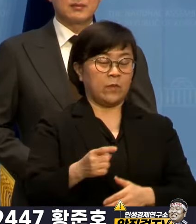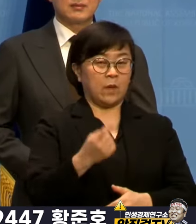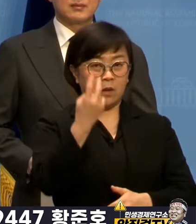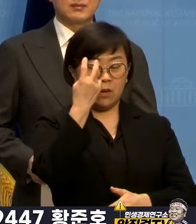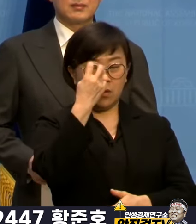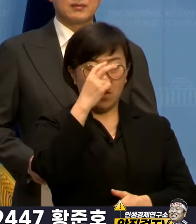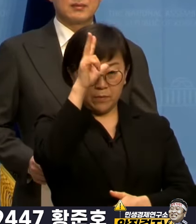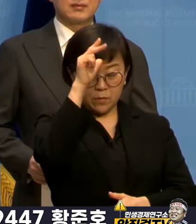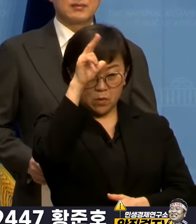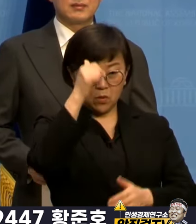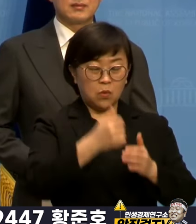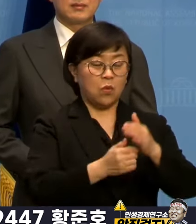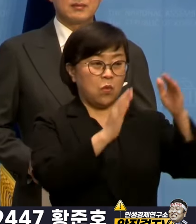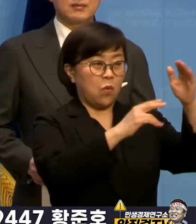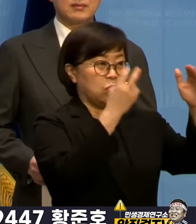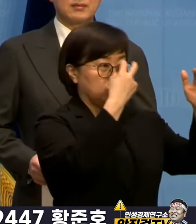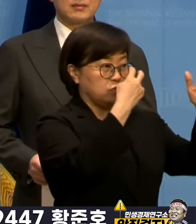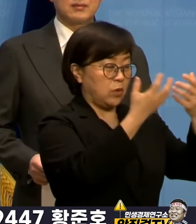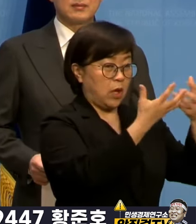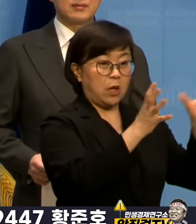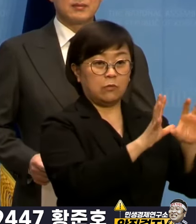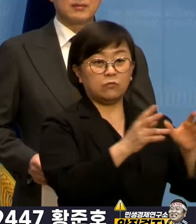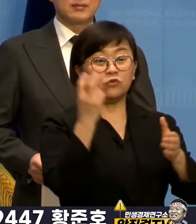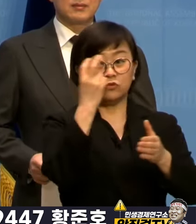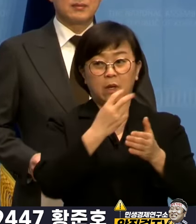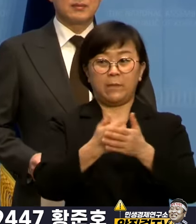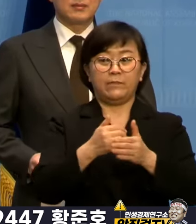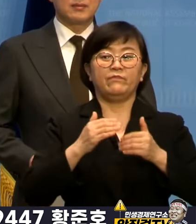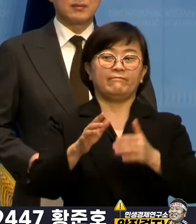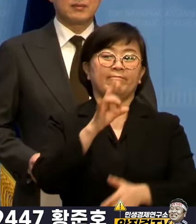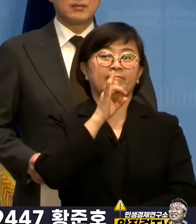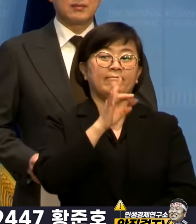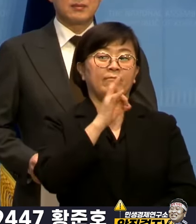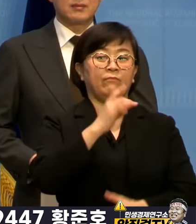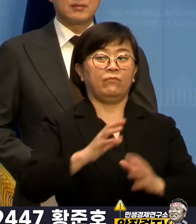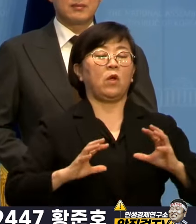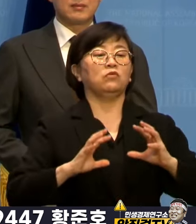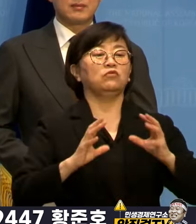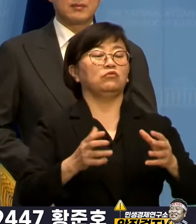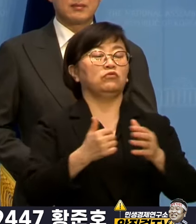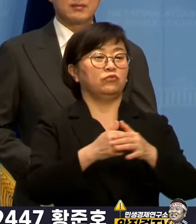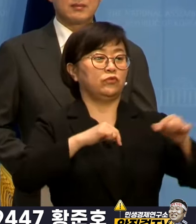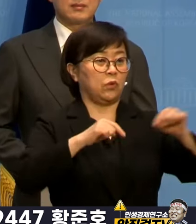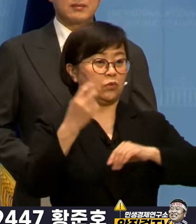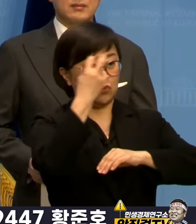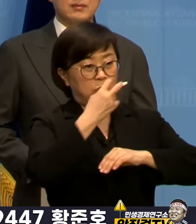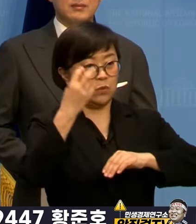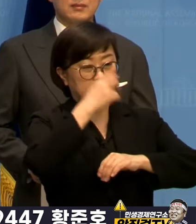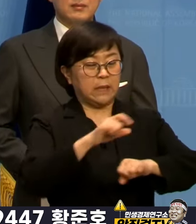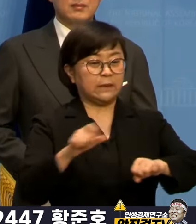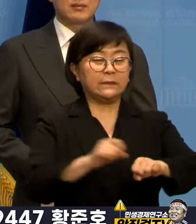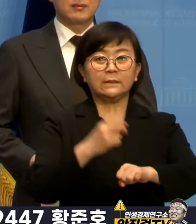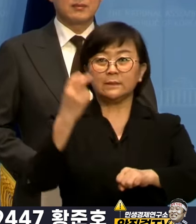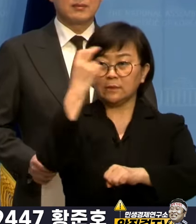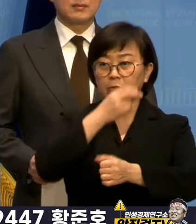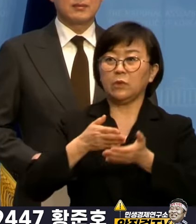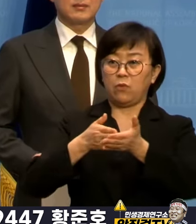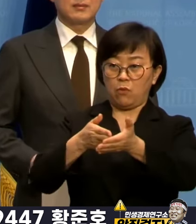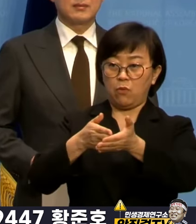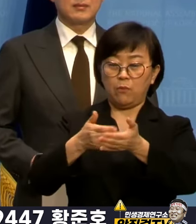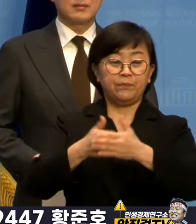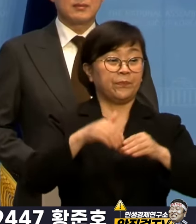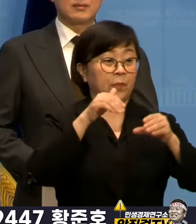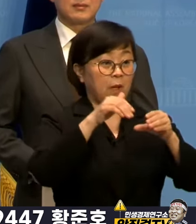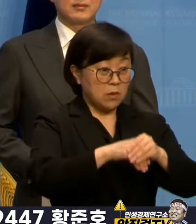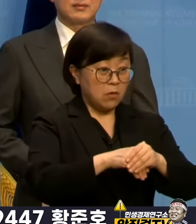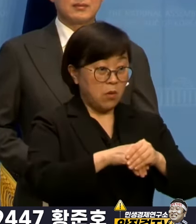검경 공수처 수사를 촉구하고 있는데요. 그게 제대로 안 되고 있으니까 국정조사 특검을 계속 요구하고 있습니다. 총선